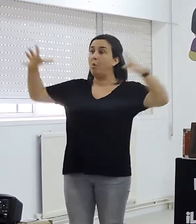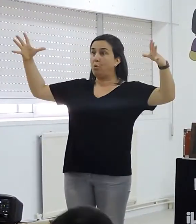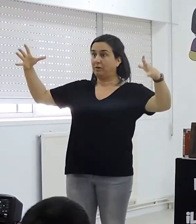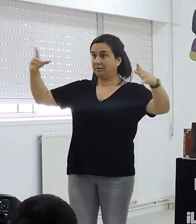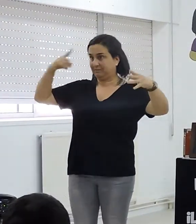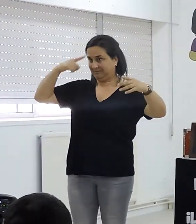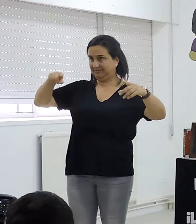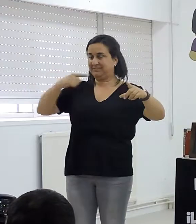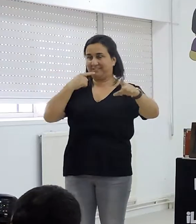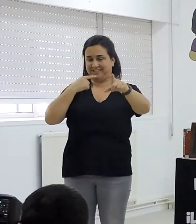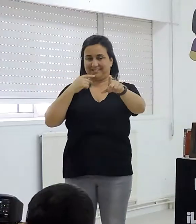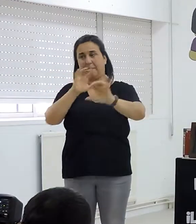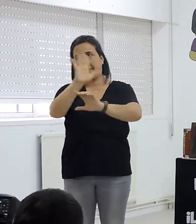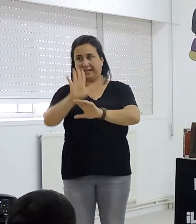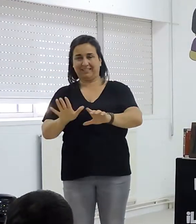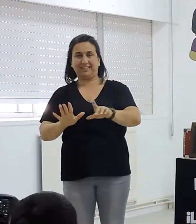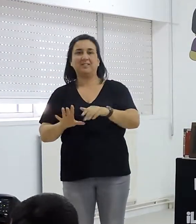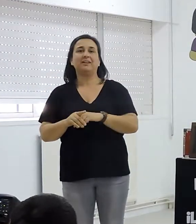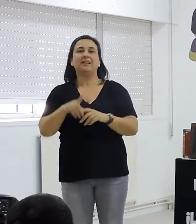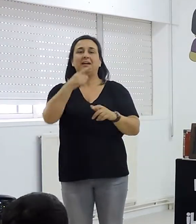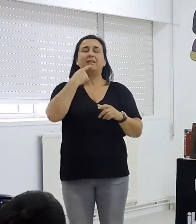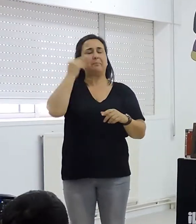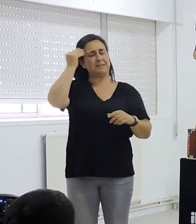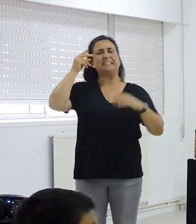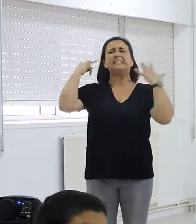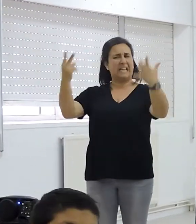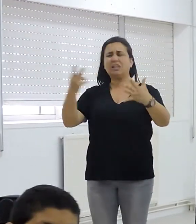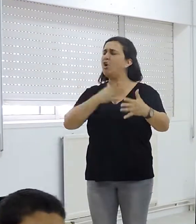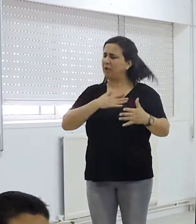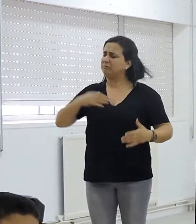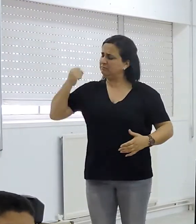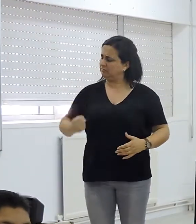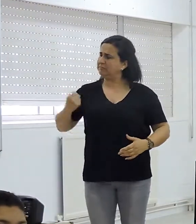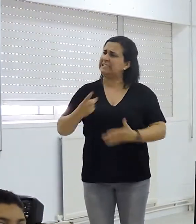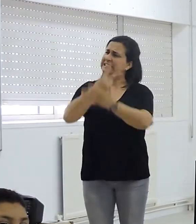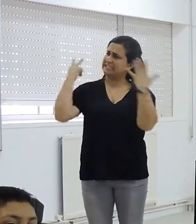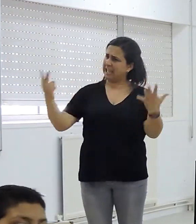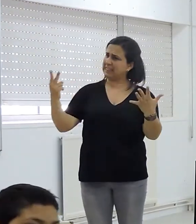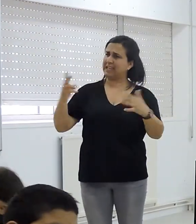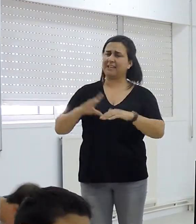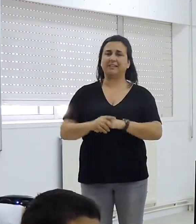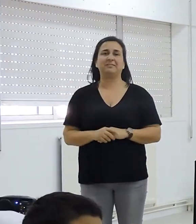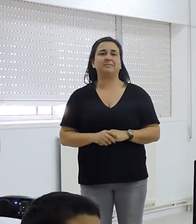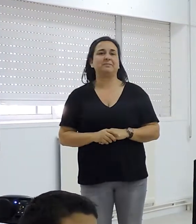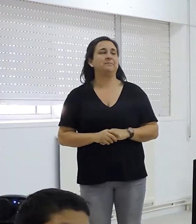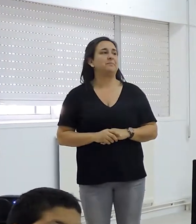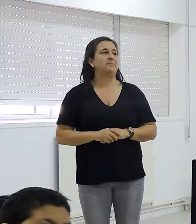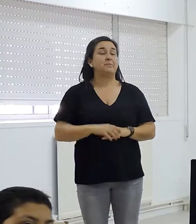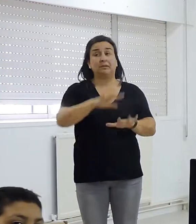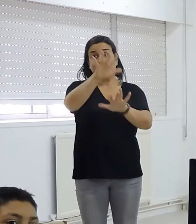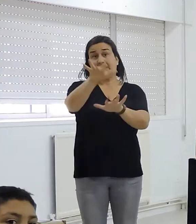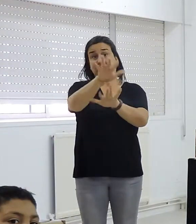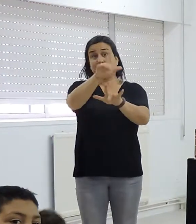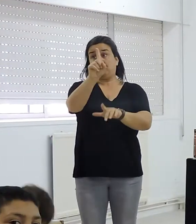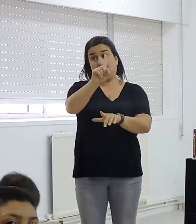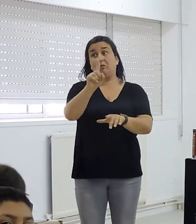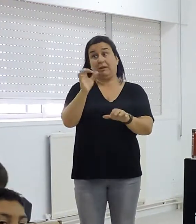Quédate. Es tu vida, yo lo veo. A ver, el 7. El 7, pues nada, debe ser un que era sugestionable y cerca. Perfecto.